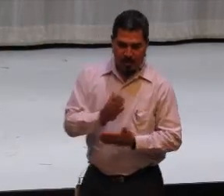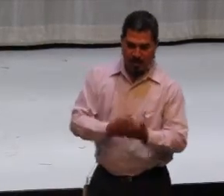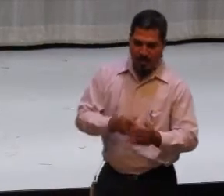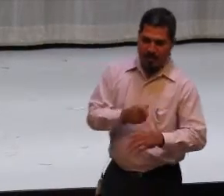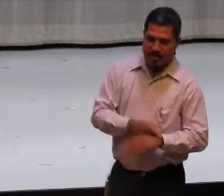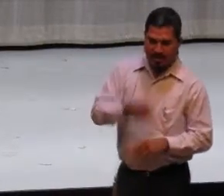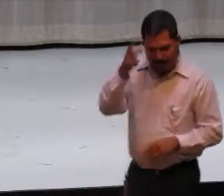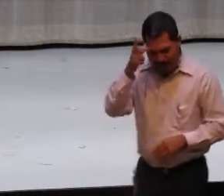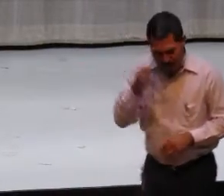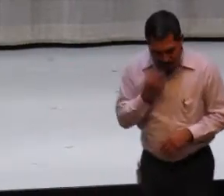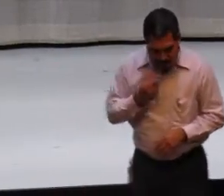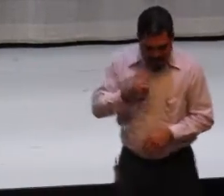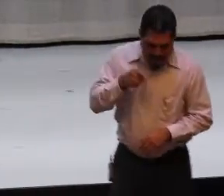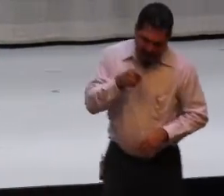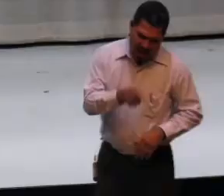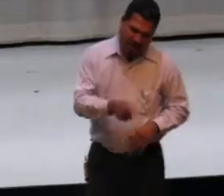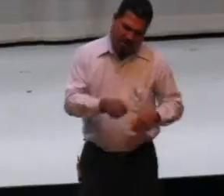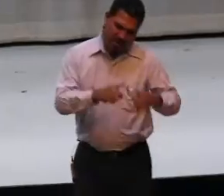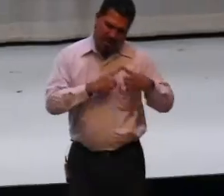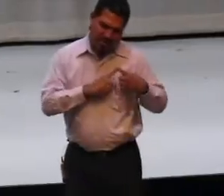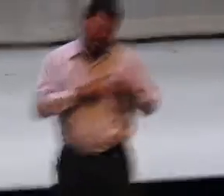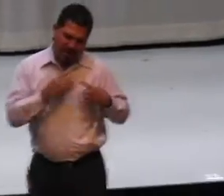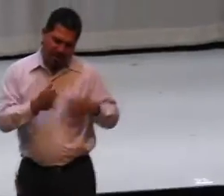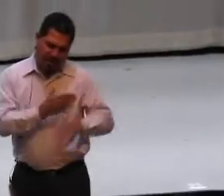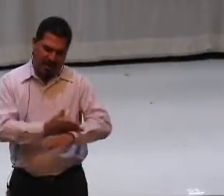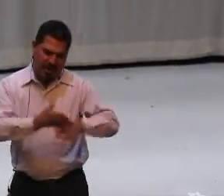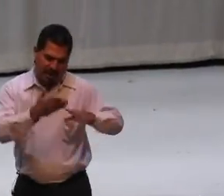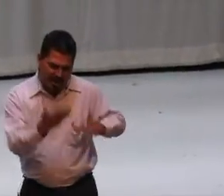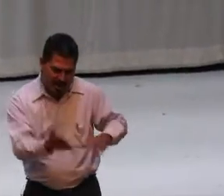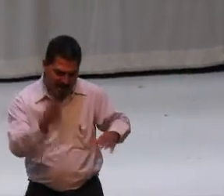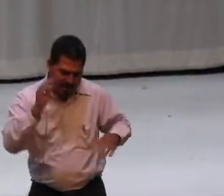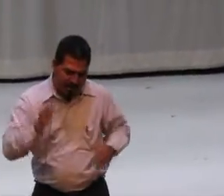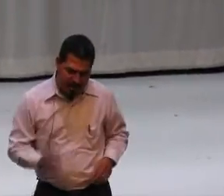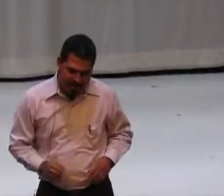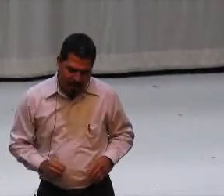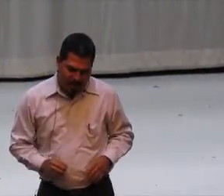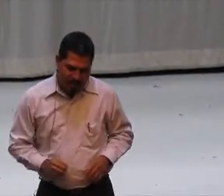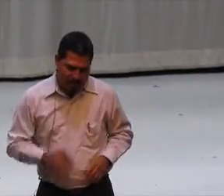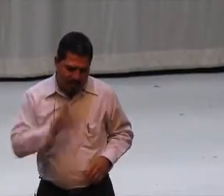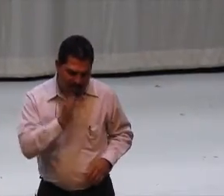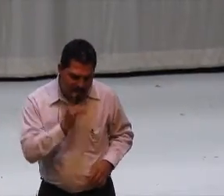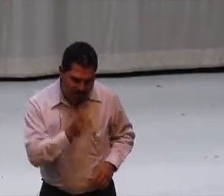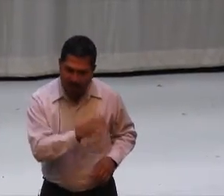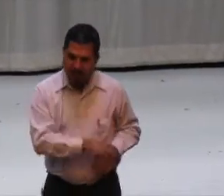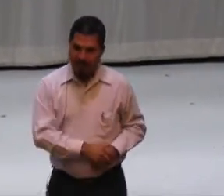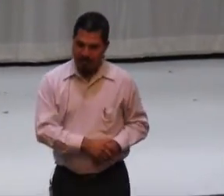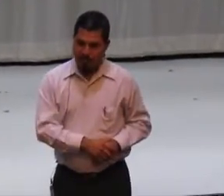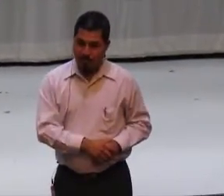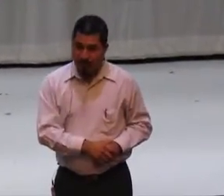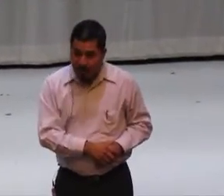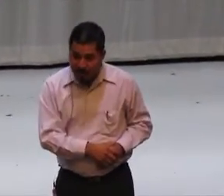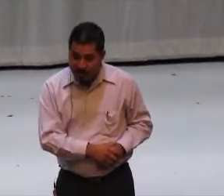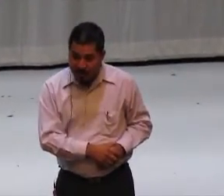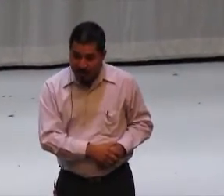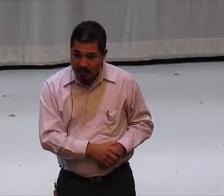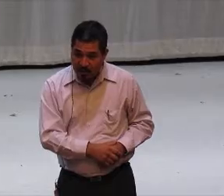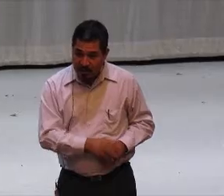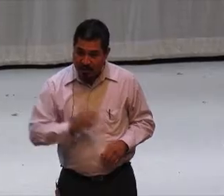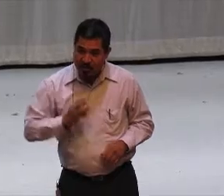Algunas veces Satanás nos dice, ah, vos eras cristiano y ahora te caíste, ¿ves? Sí, burlándose.